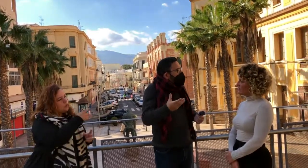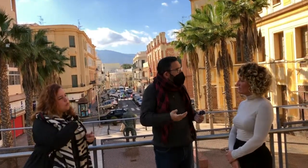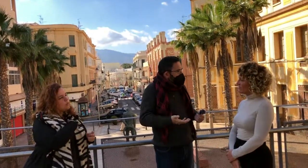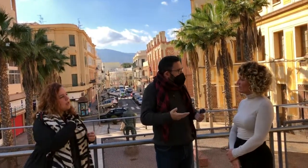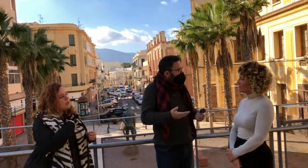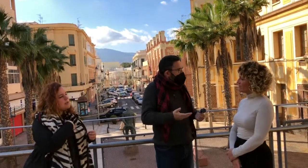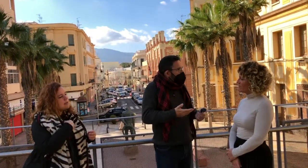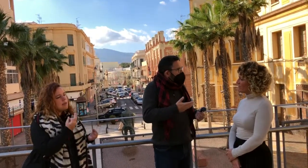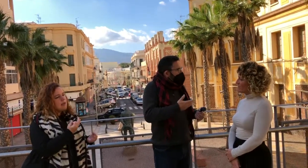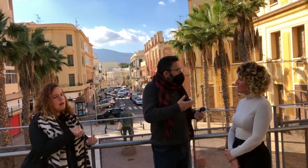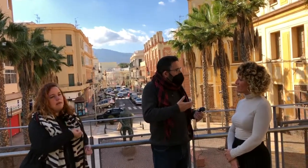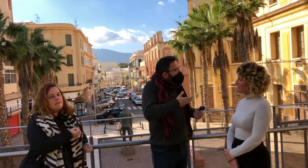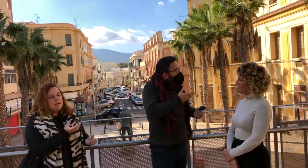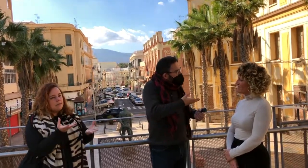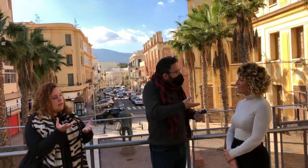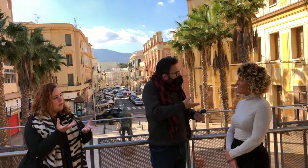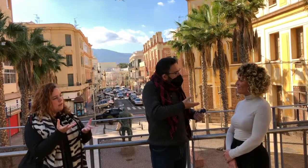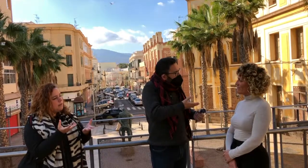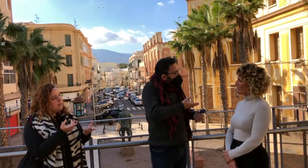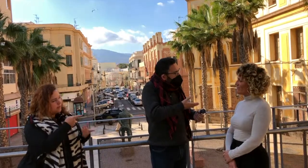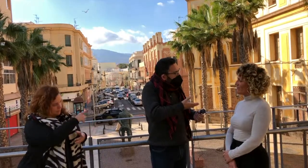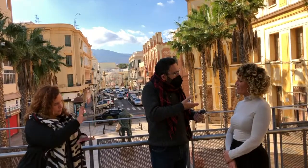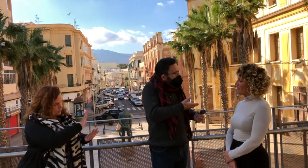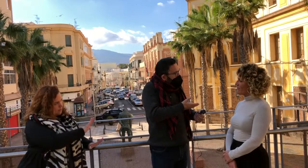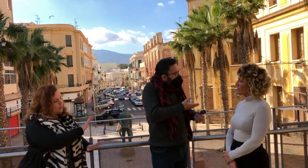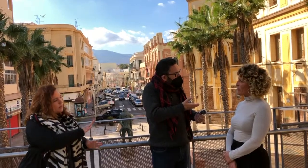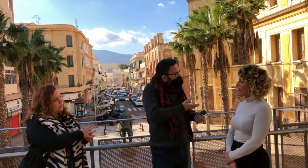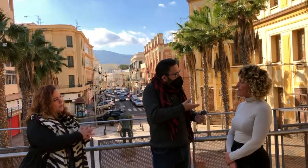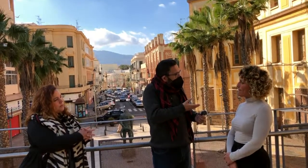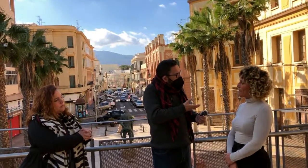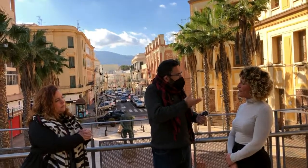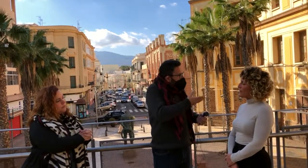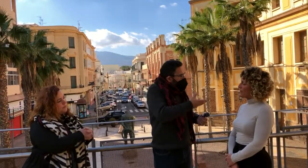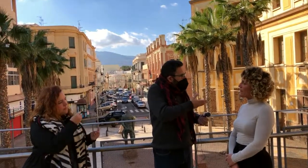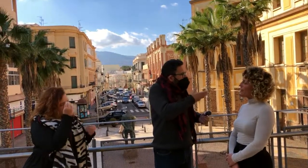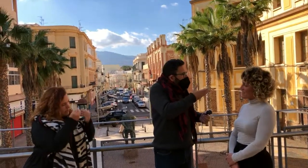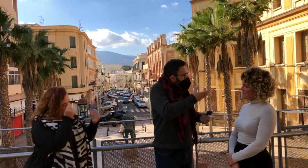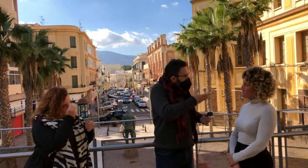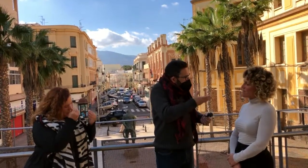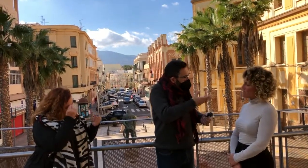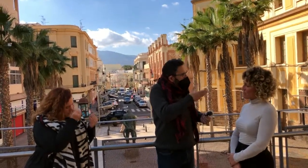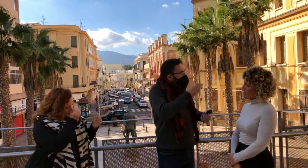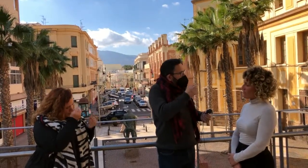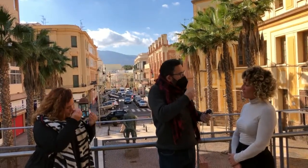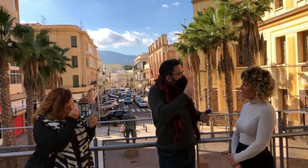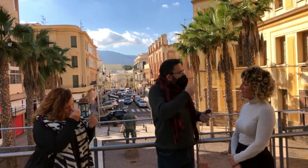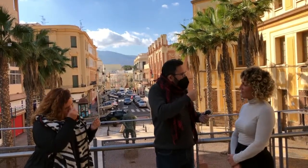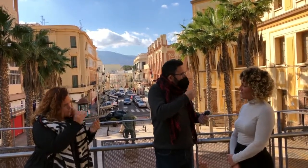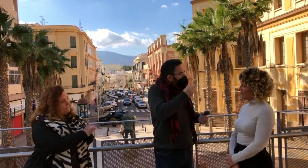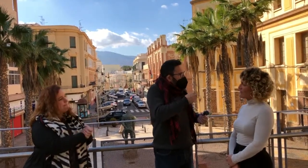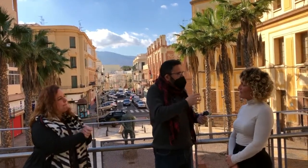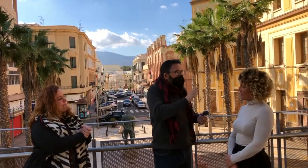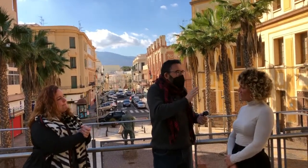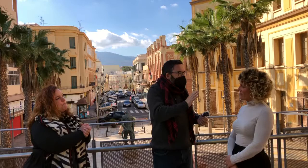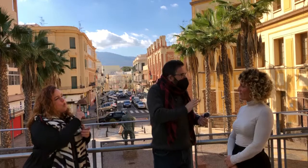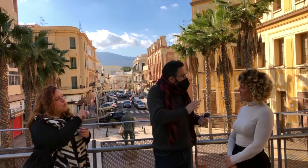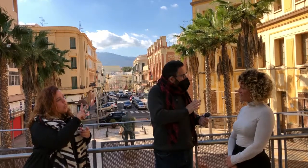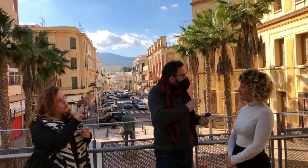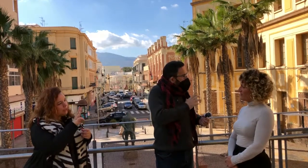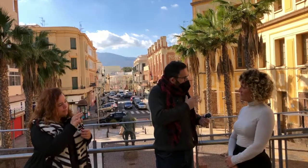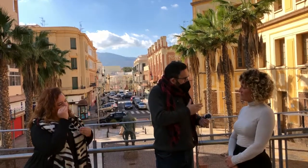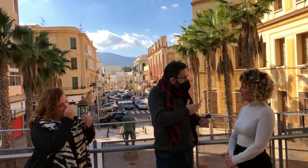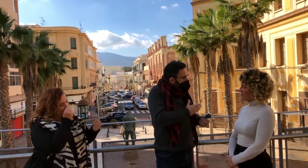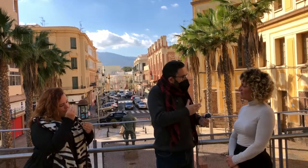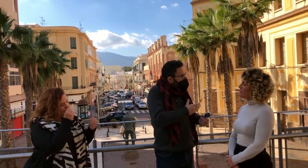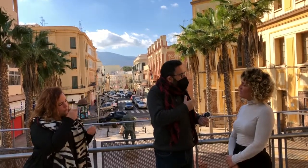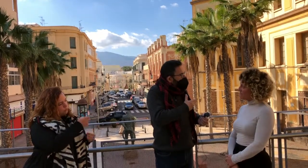quieras expresar. Entonces te voy a dejar que lo reflexiones en un momento, lo pensamos, contamos una, dos y tres, y nos cuentas